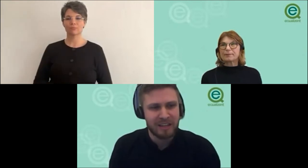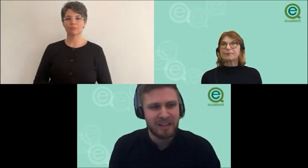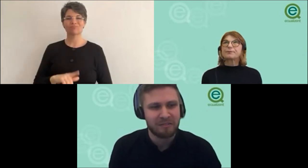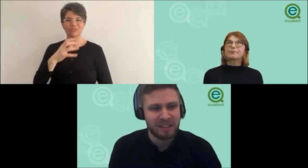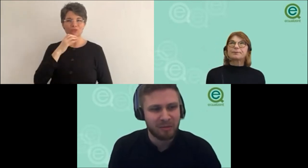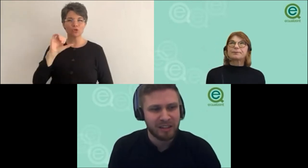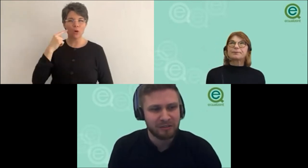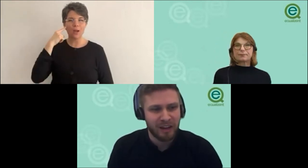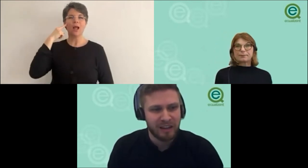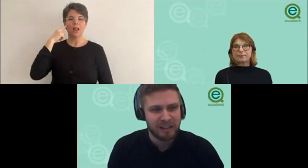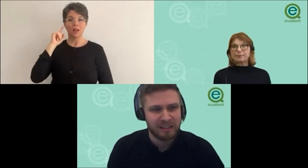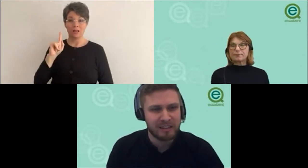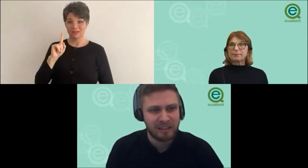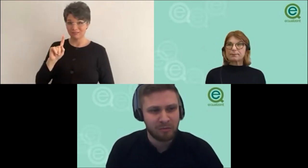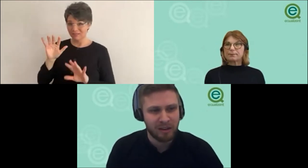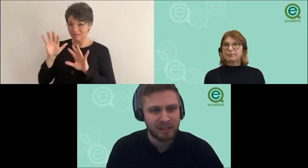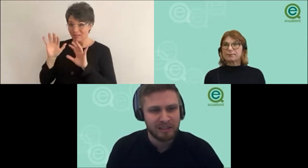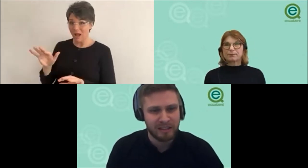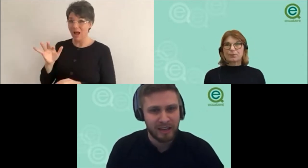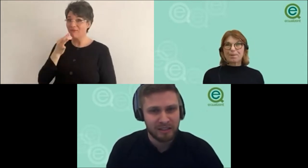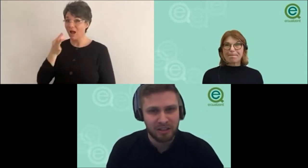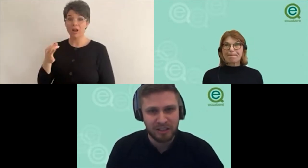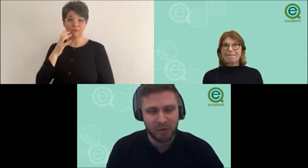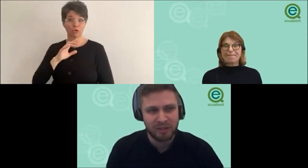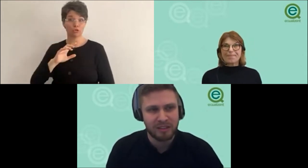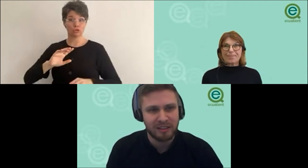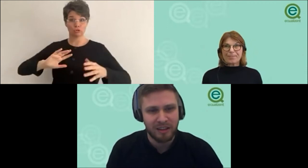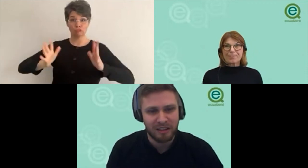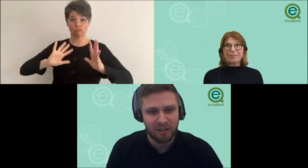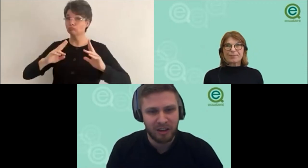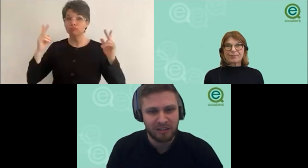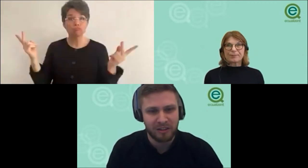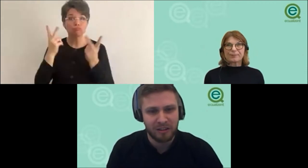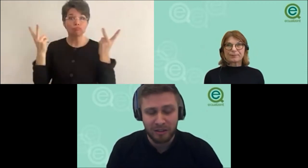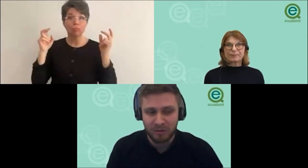erinnern, wenn jemand eine Frage lieber in DGS stellen möchte,